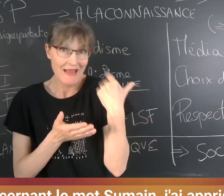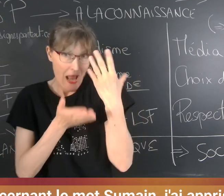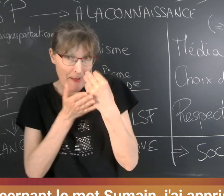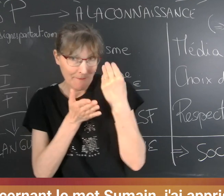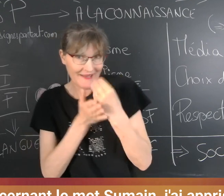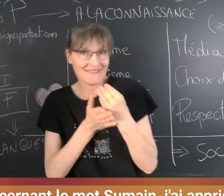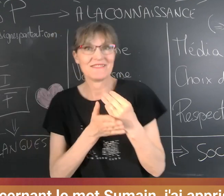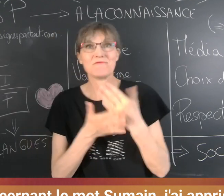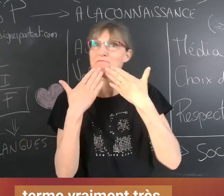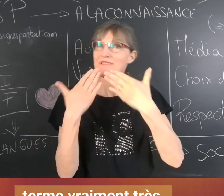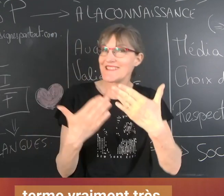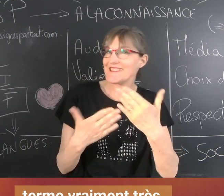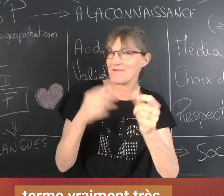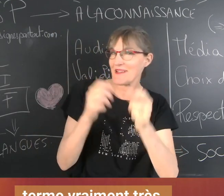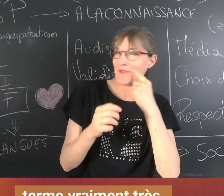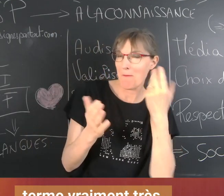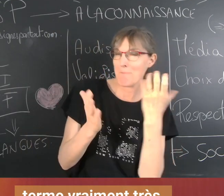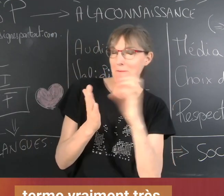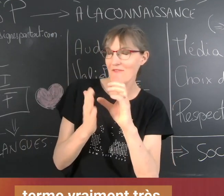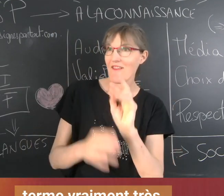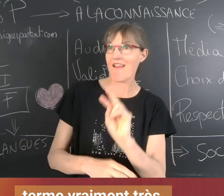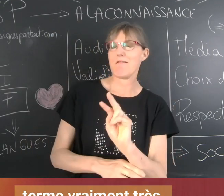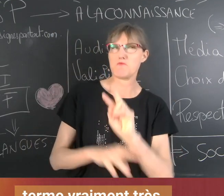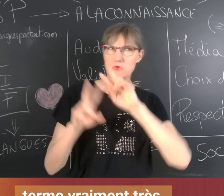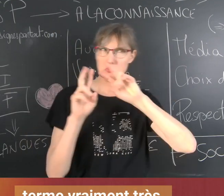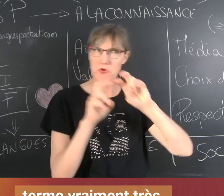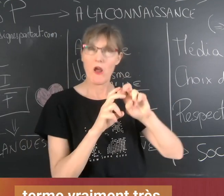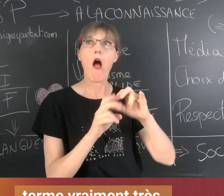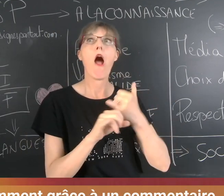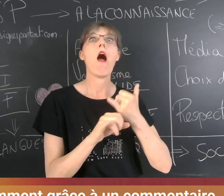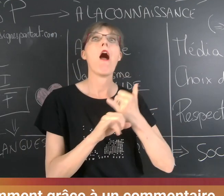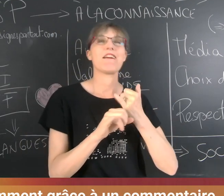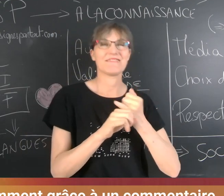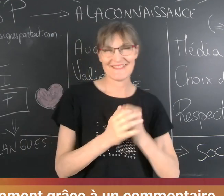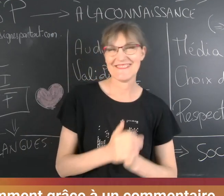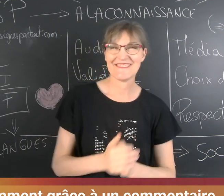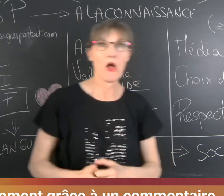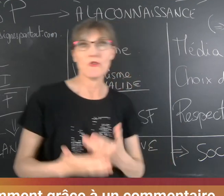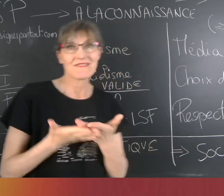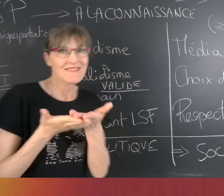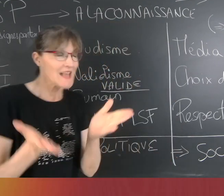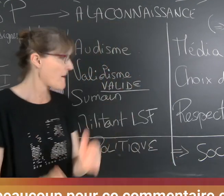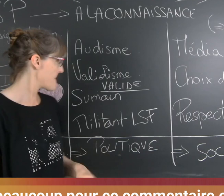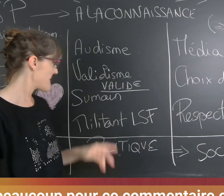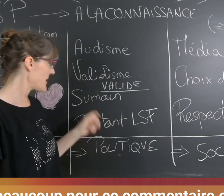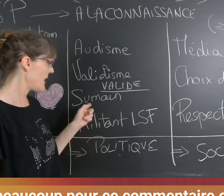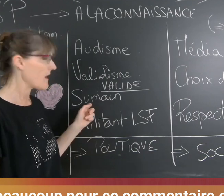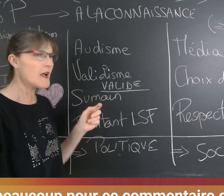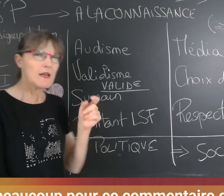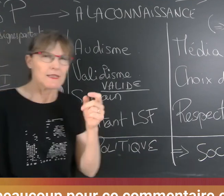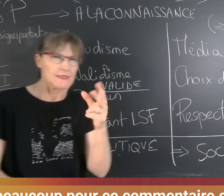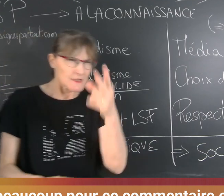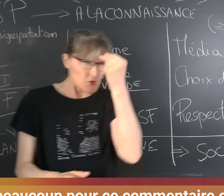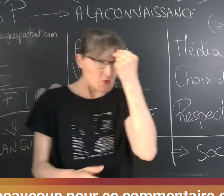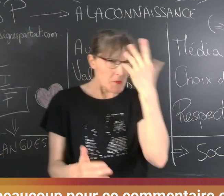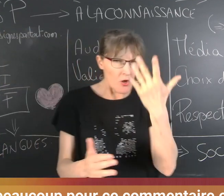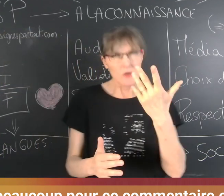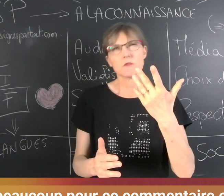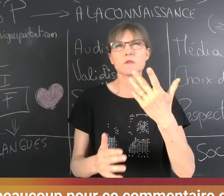Alors, concernant le mot sumain, j'ai appris ce terme vraiment très récemment grâce à un commentaire. Donc, merci beaucoup pour la personne qui a